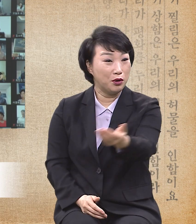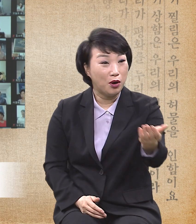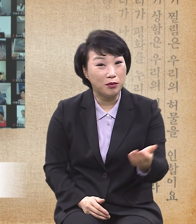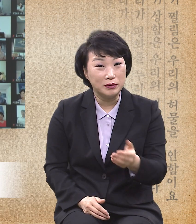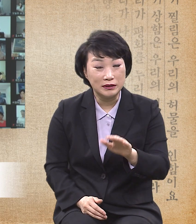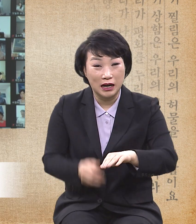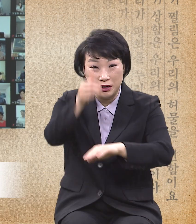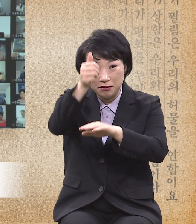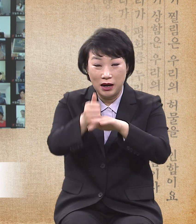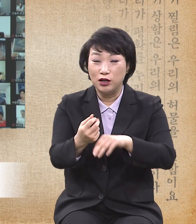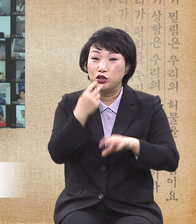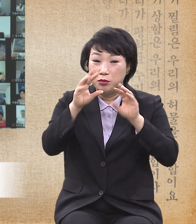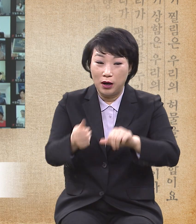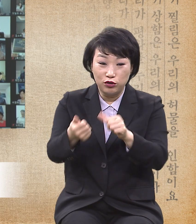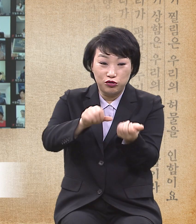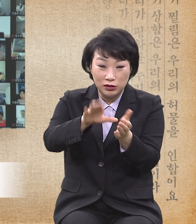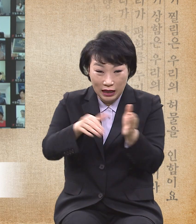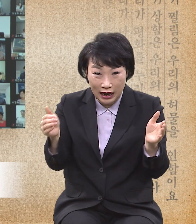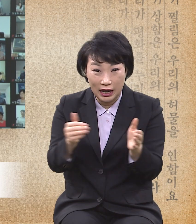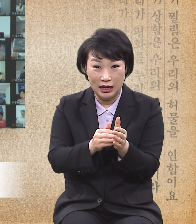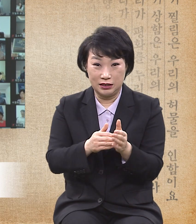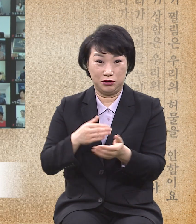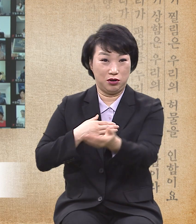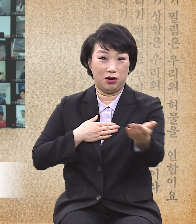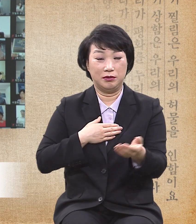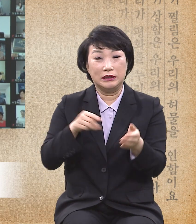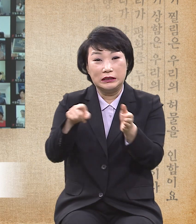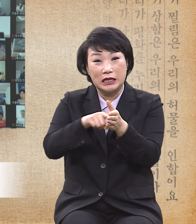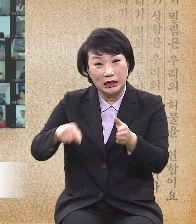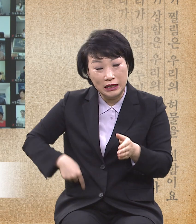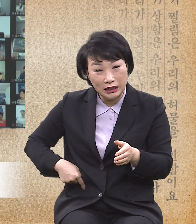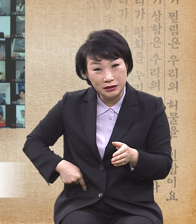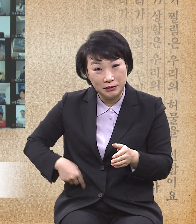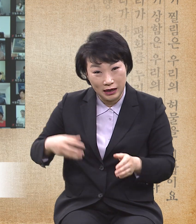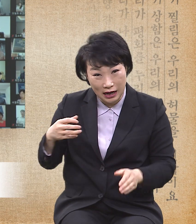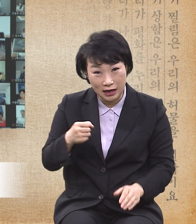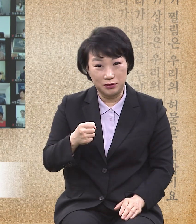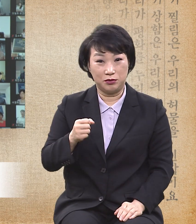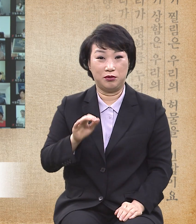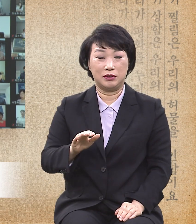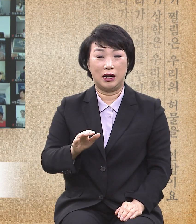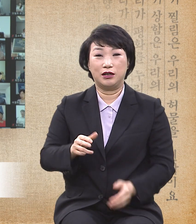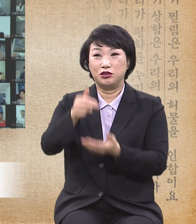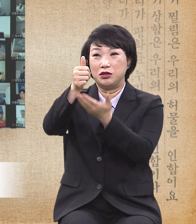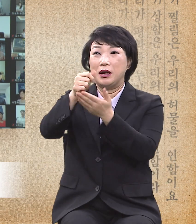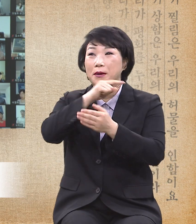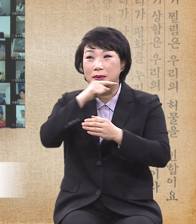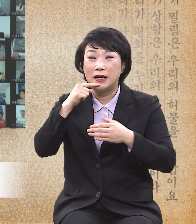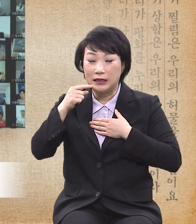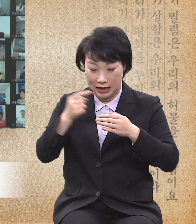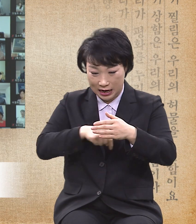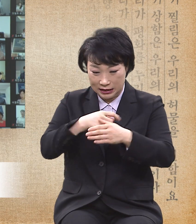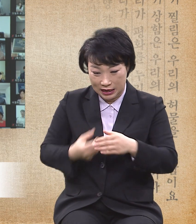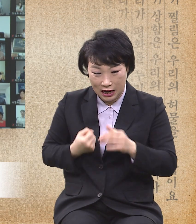여러분들이 마지막 숨지는 그 시간까지 신앙 양심에서 주님의 피가